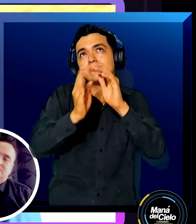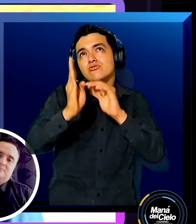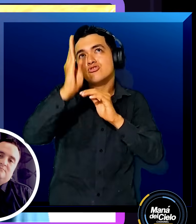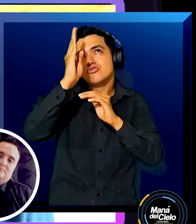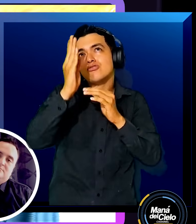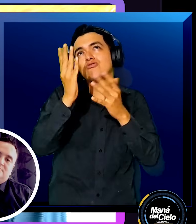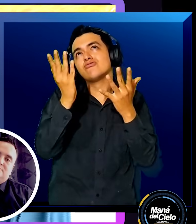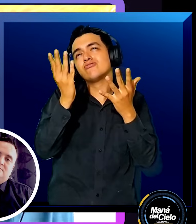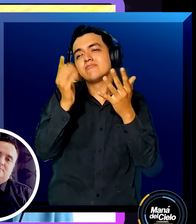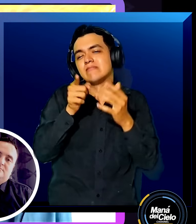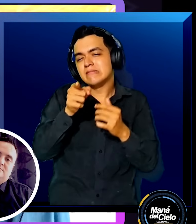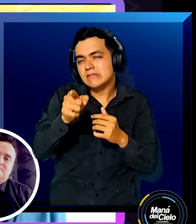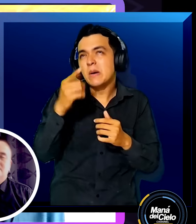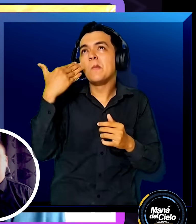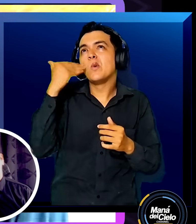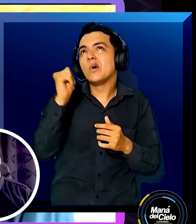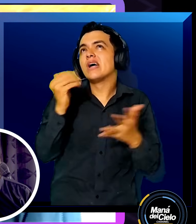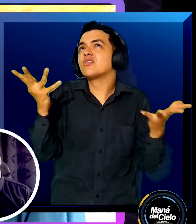lo que pasó entre tú y yo